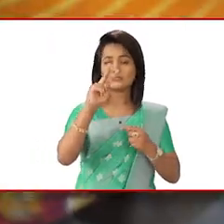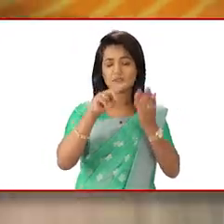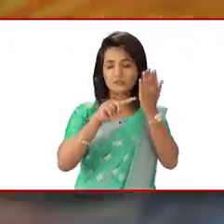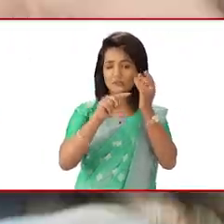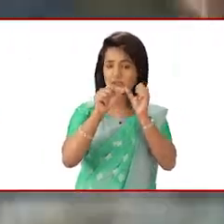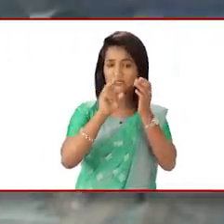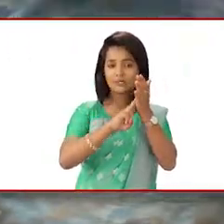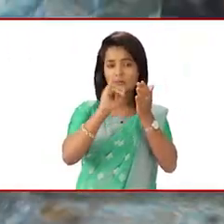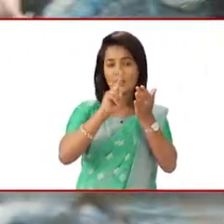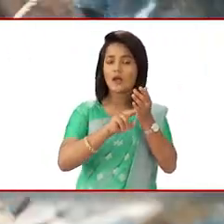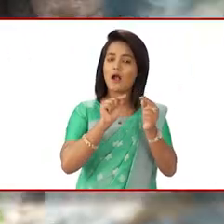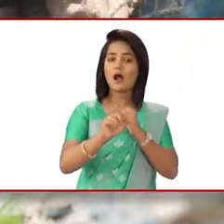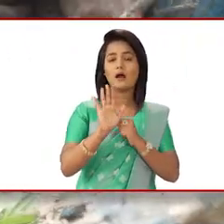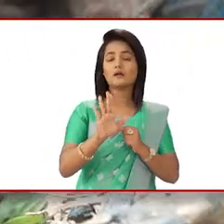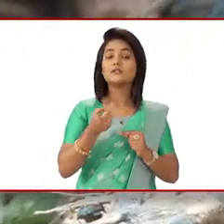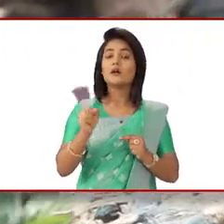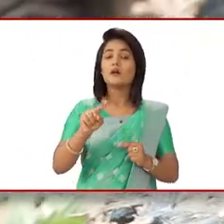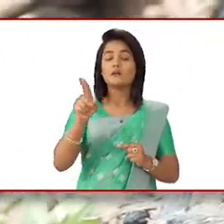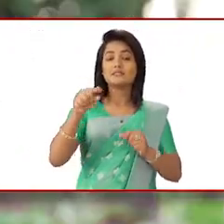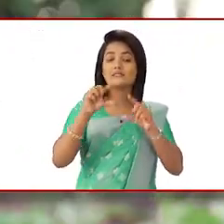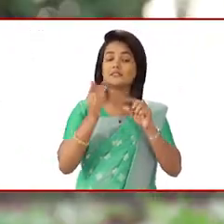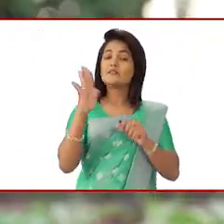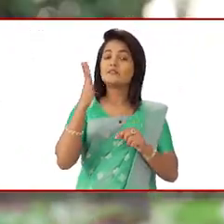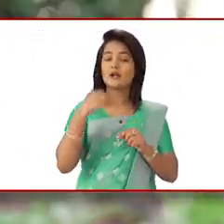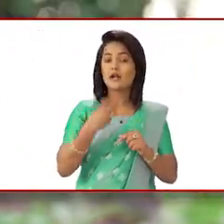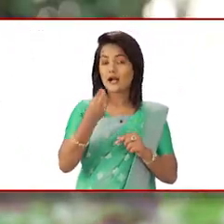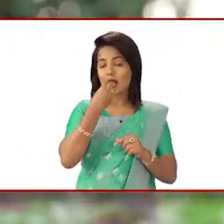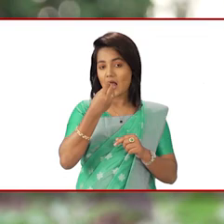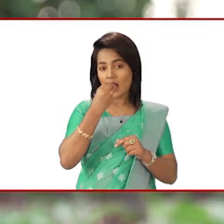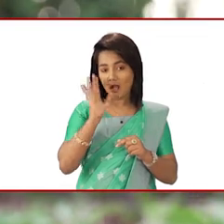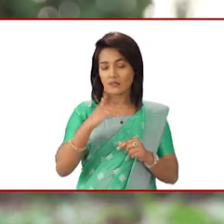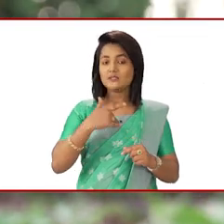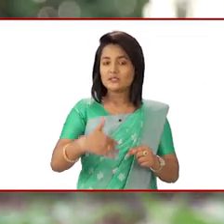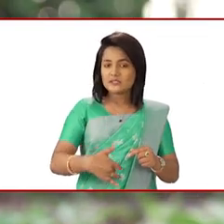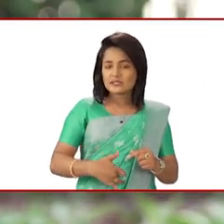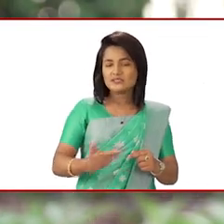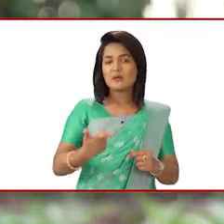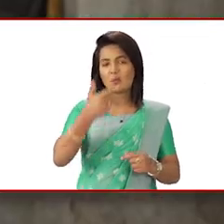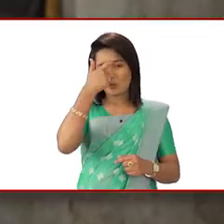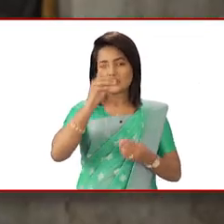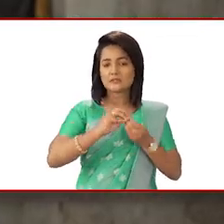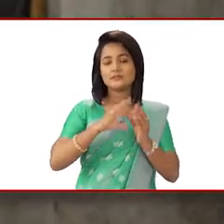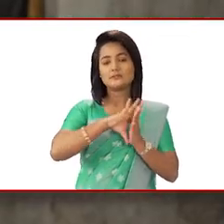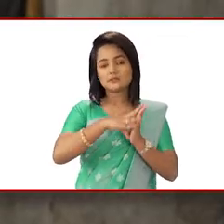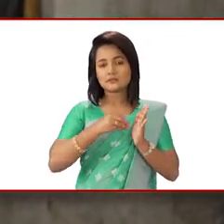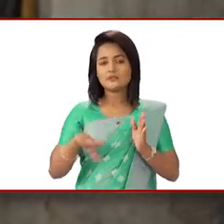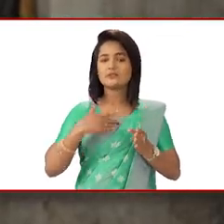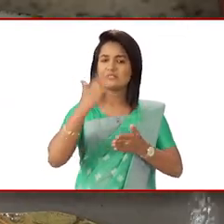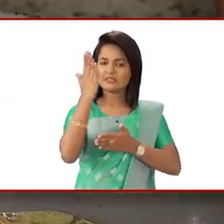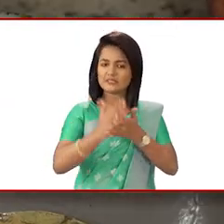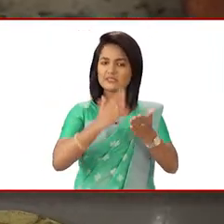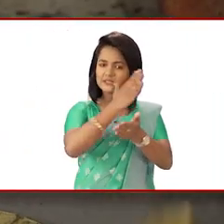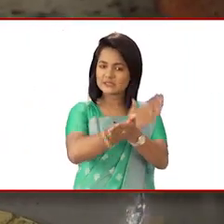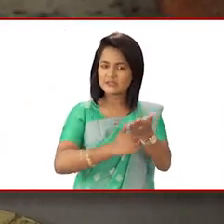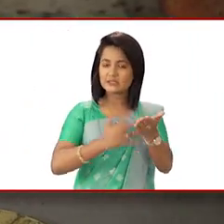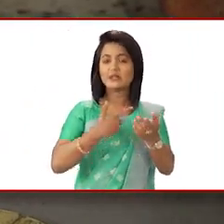বলি, এরপরে যদি এই গাছের জালি পাতা চিবি যদি খাওয়া যায় আমাদের পেটের সমস্যা ভালো হবে। আজকে হাত পা কেটে গেলে যদি